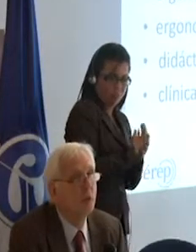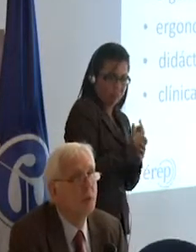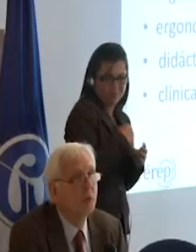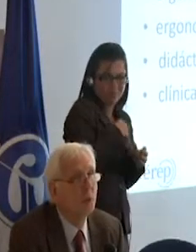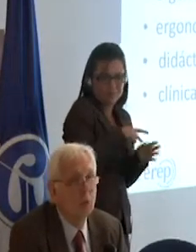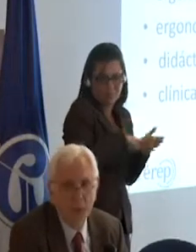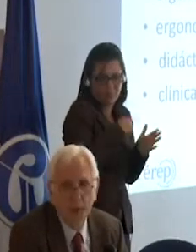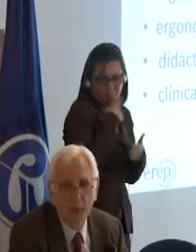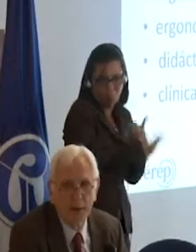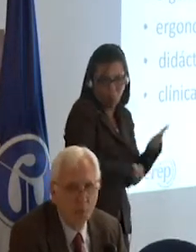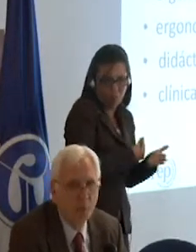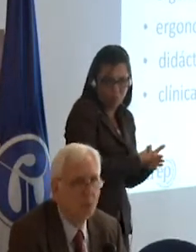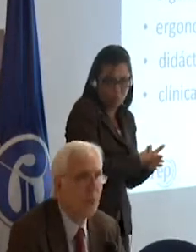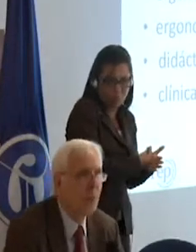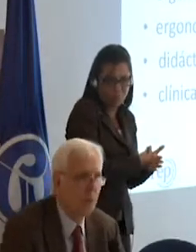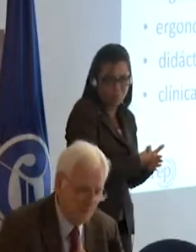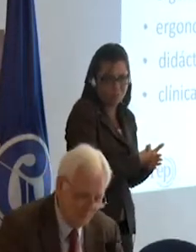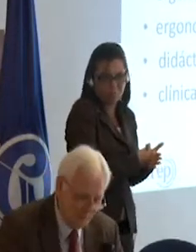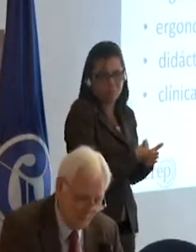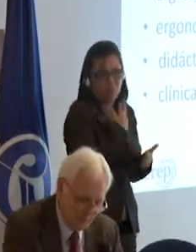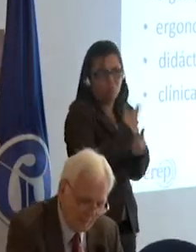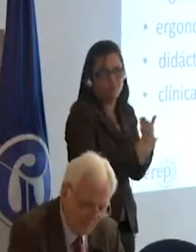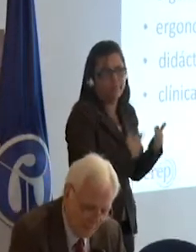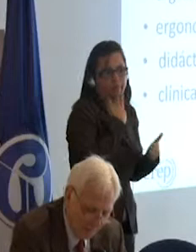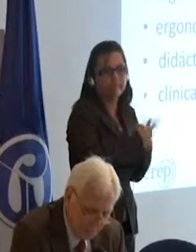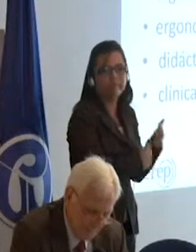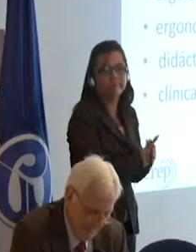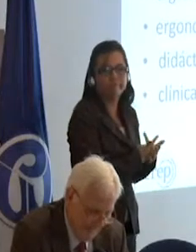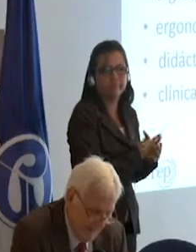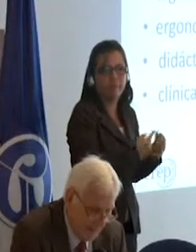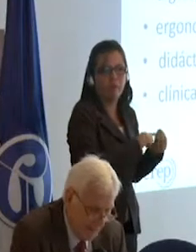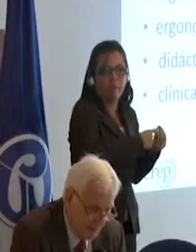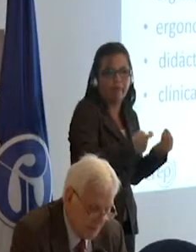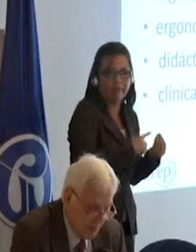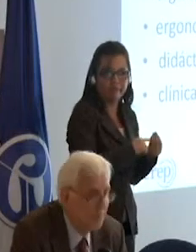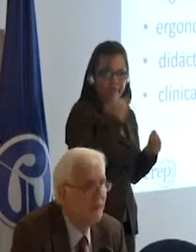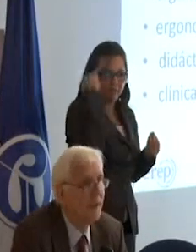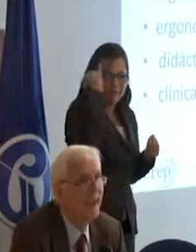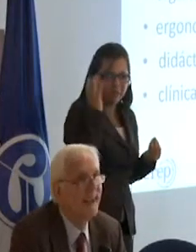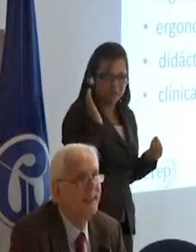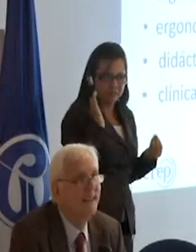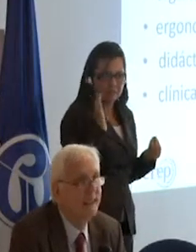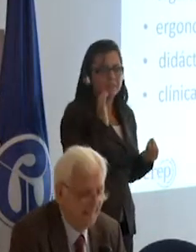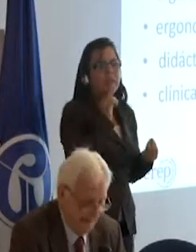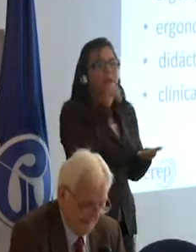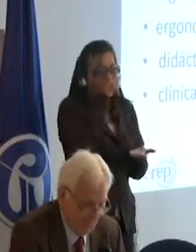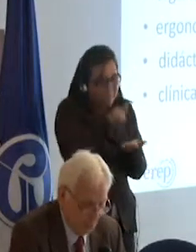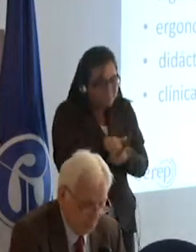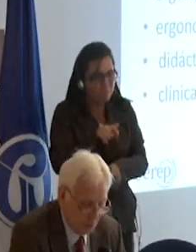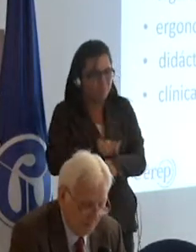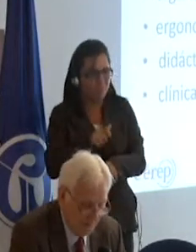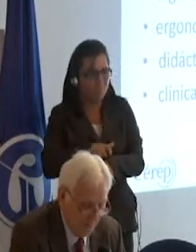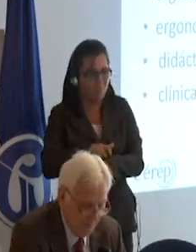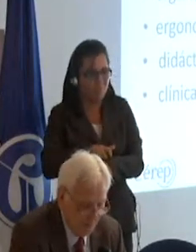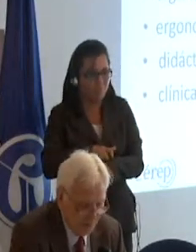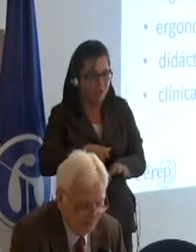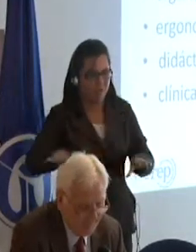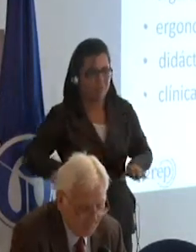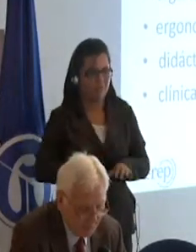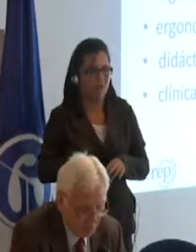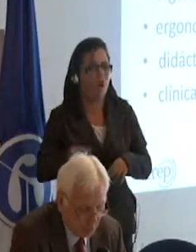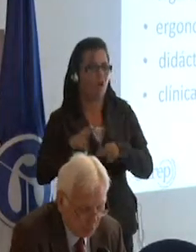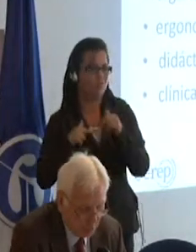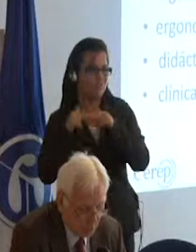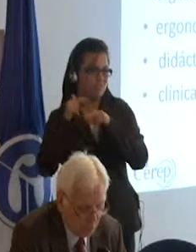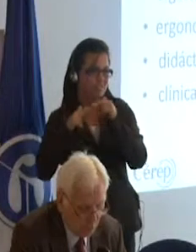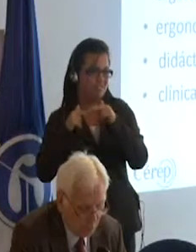producto, produce objetos, por ejemplo, produce ideas, por ejemplo, y al mismo tiempo la actividad es